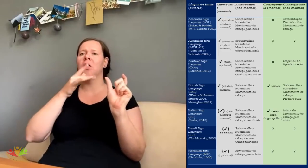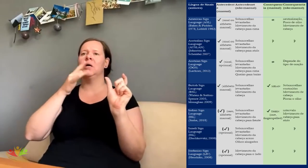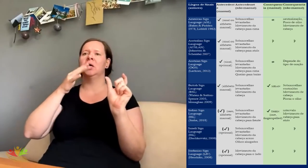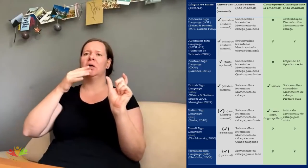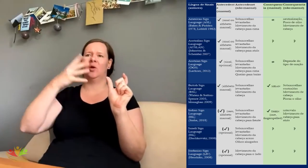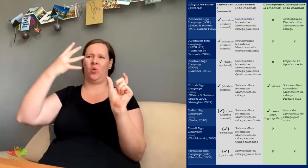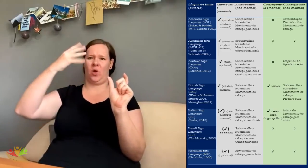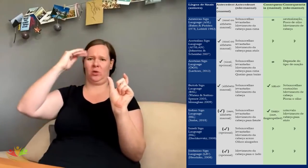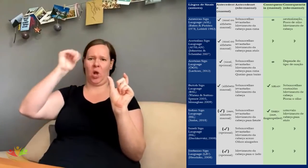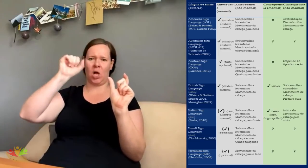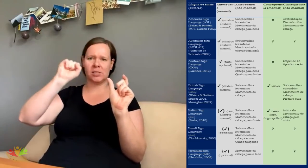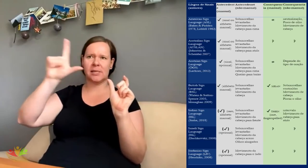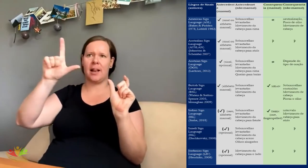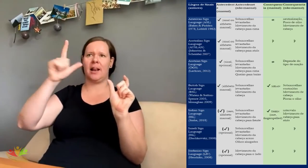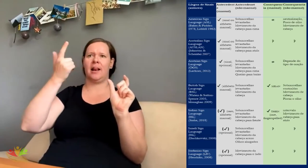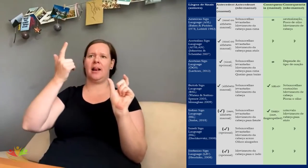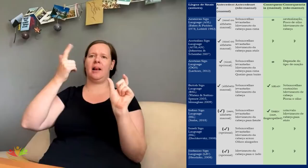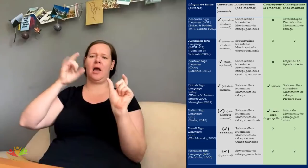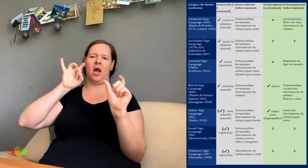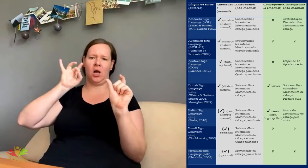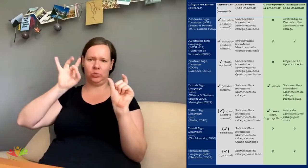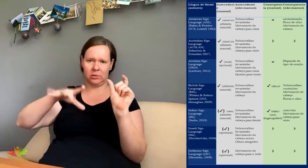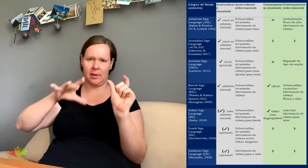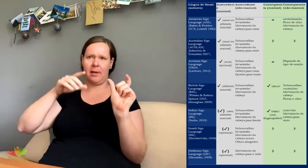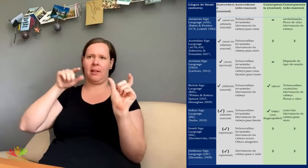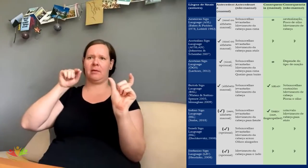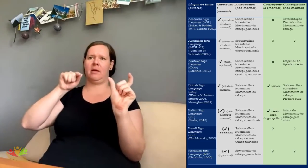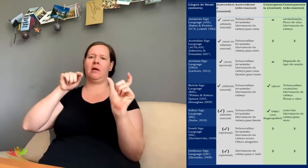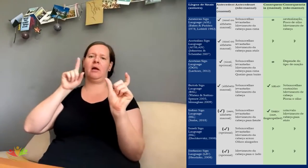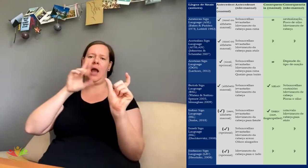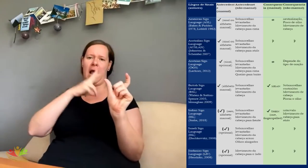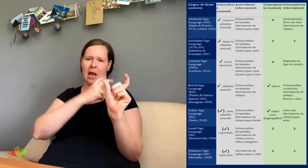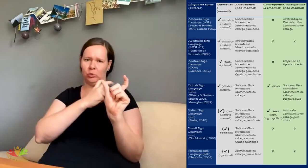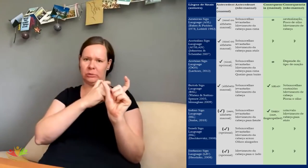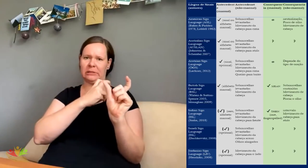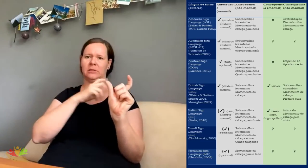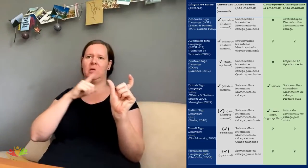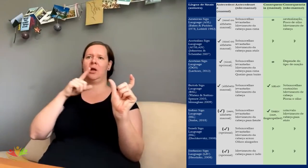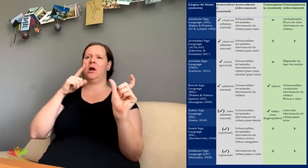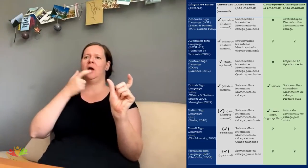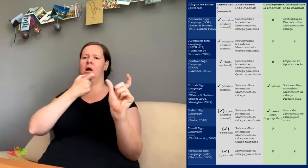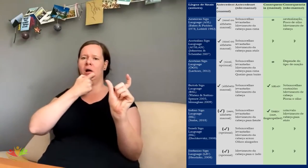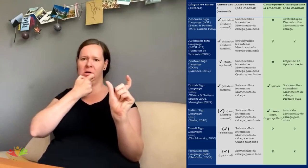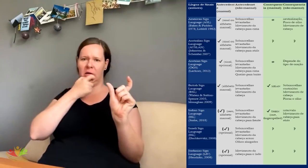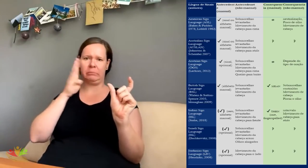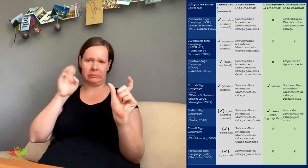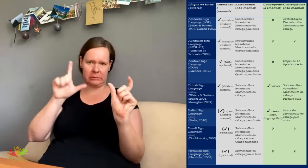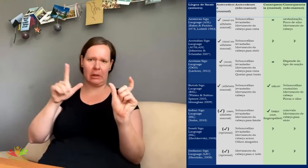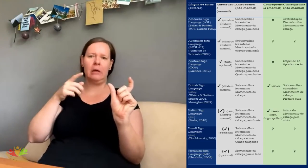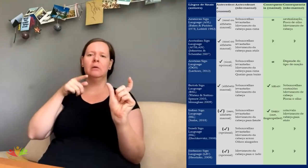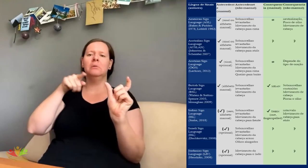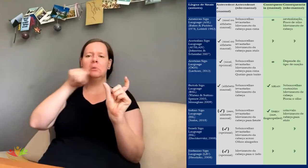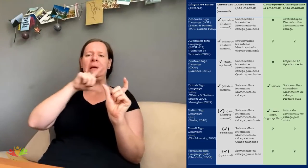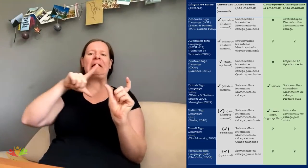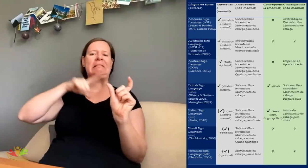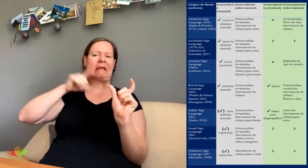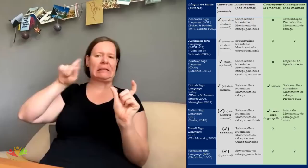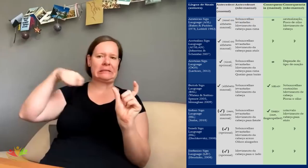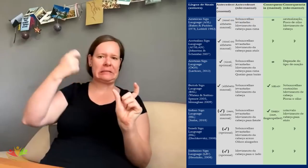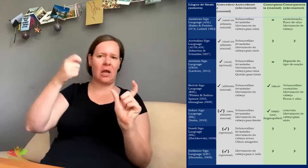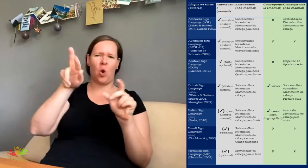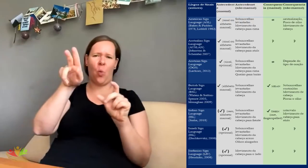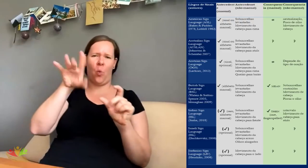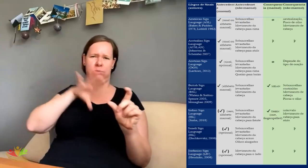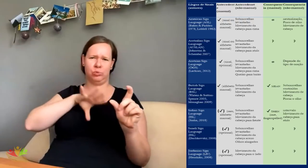oração antecedente, em algumas línguas de sinais, como a americana, a australiana, a austríaca e a